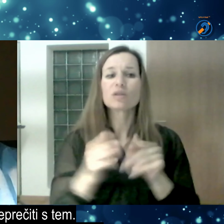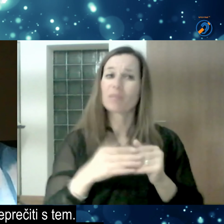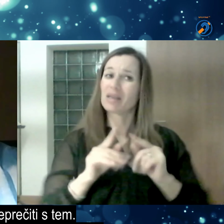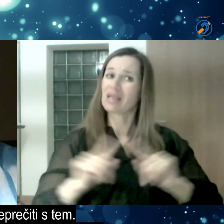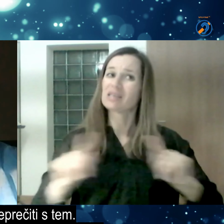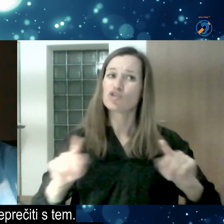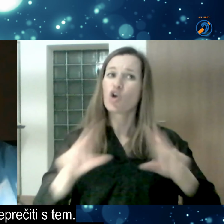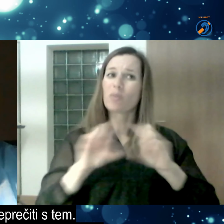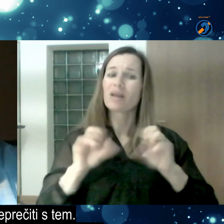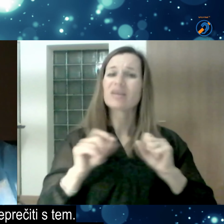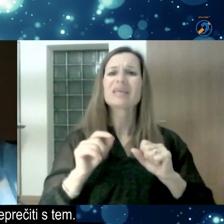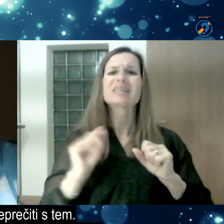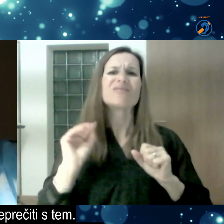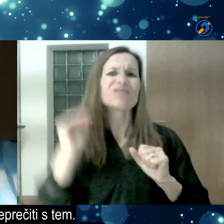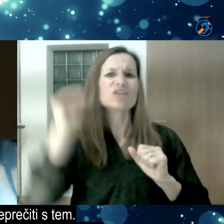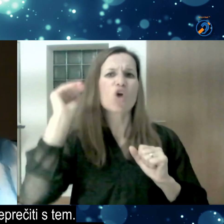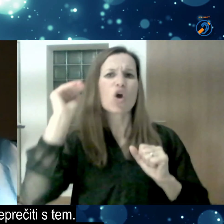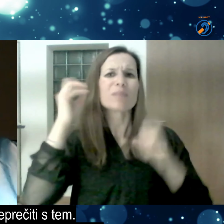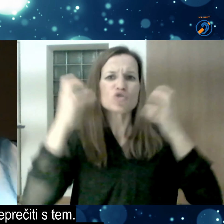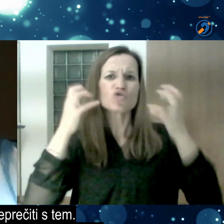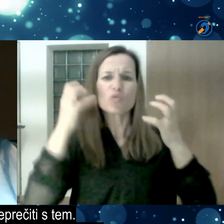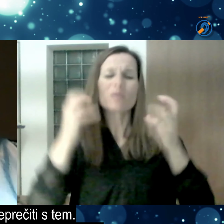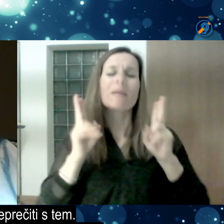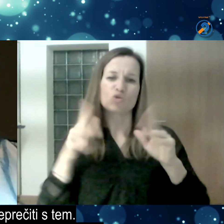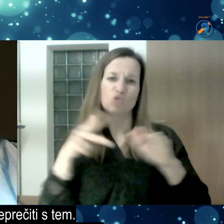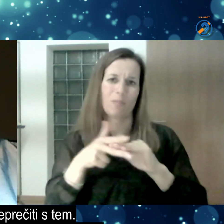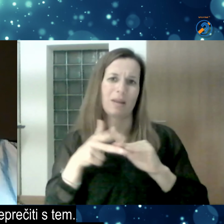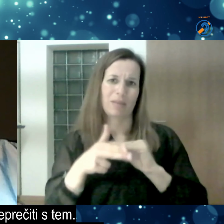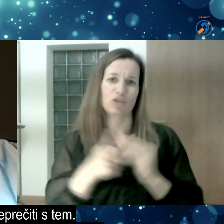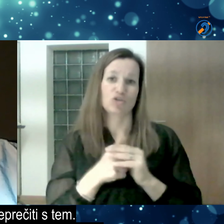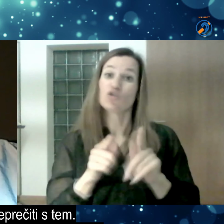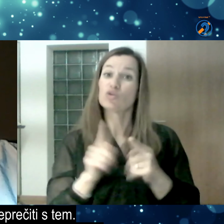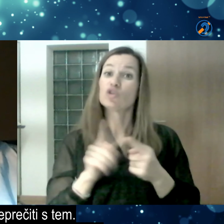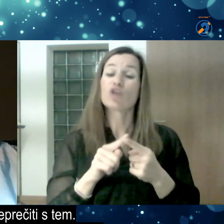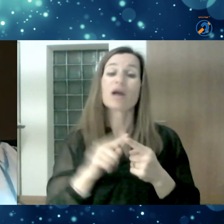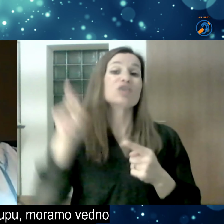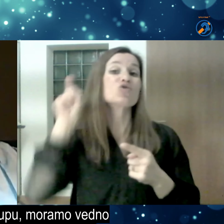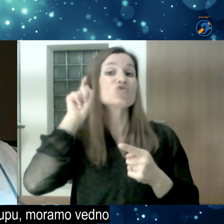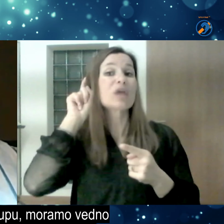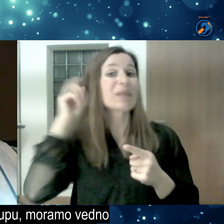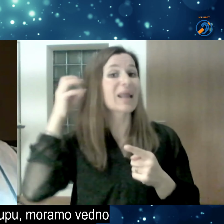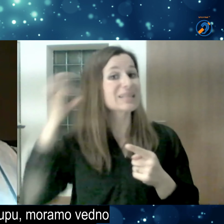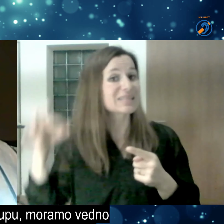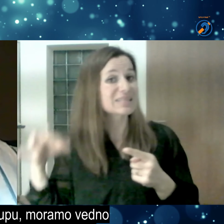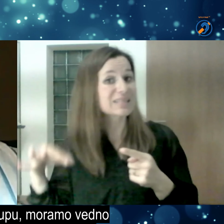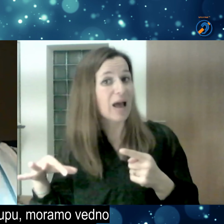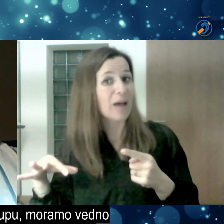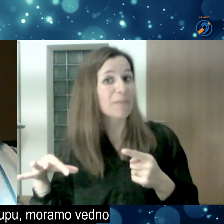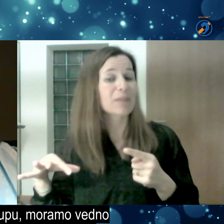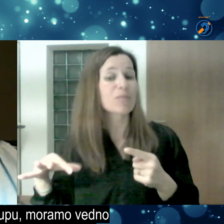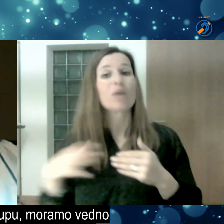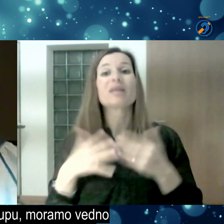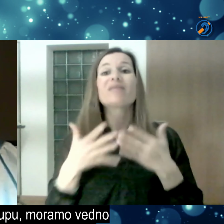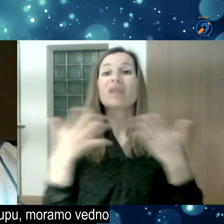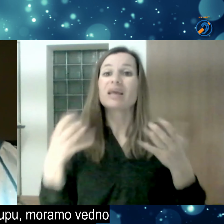šumi preprečiti s tem. Tudi če slušni aparat snamemo, pa pri velikem hrupu, moramo še